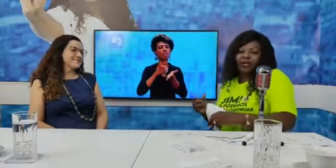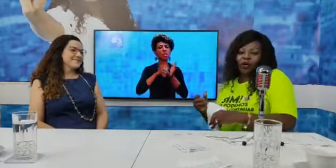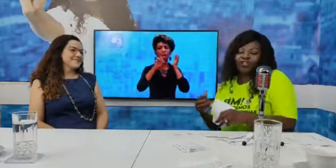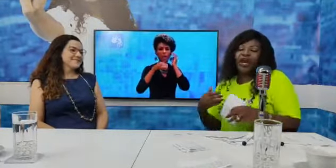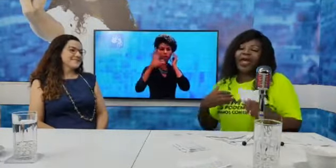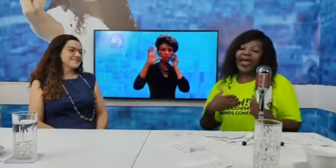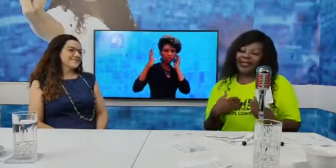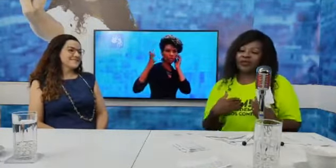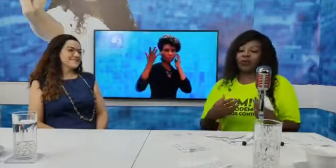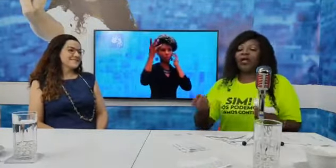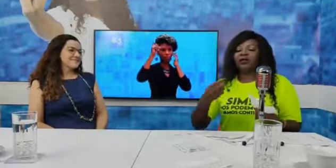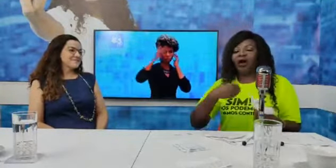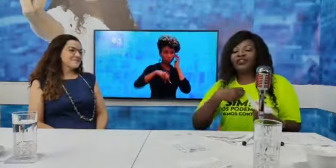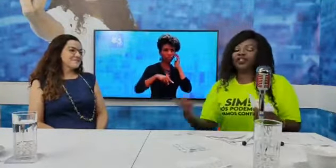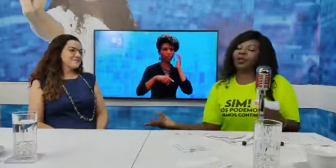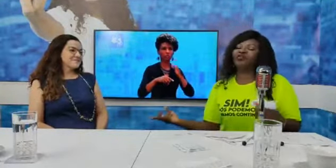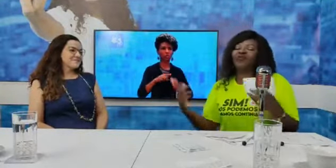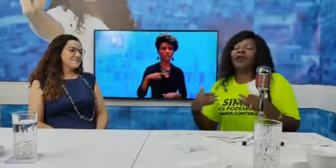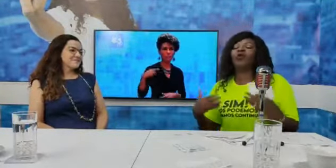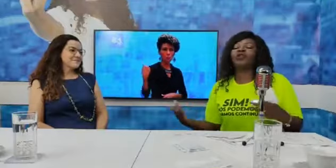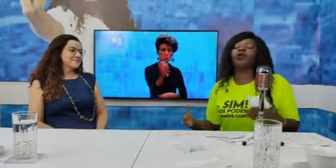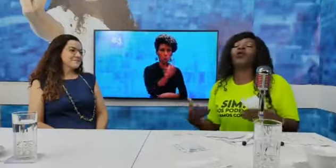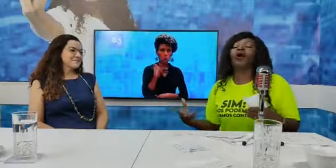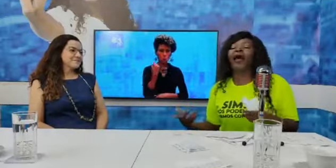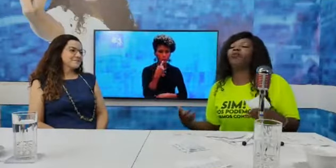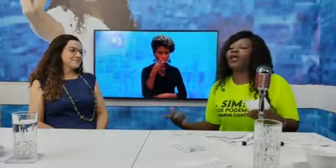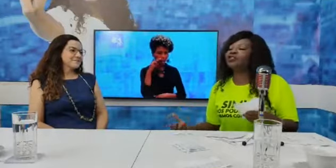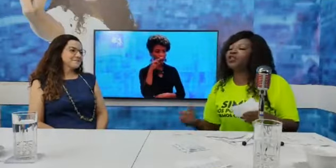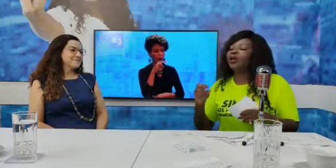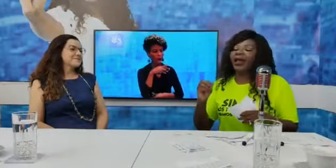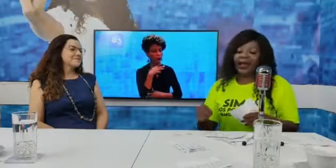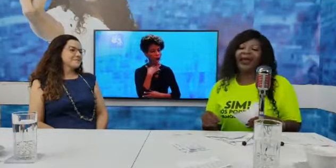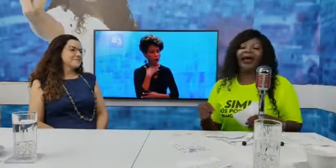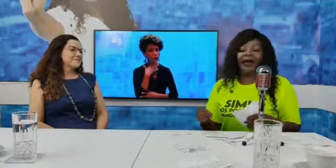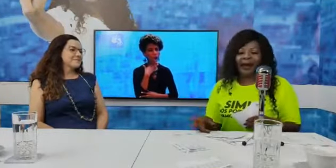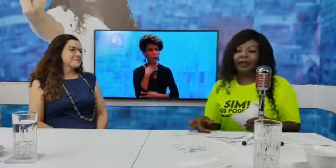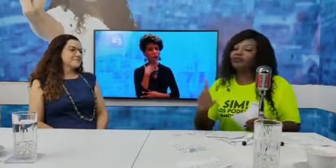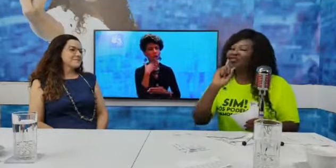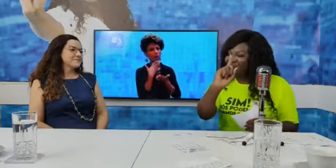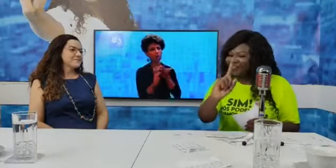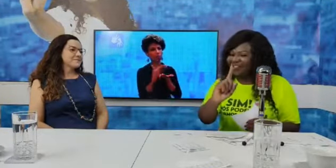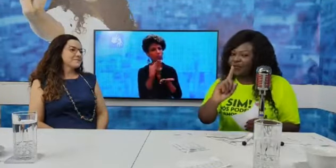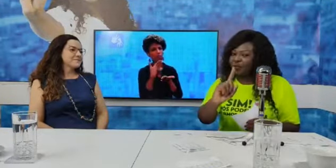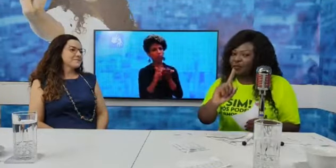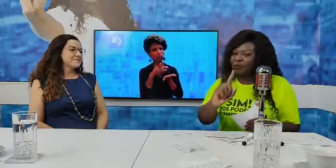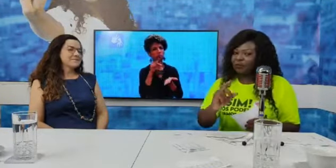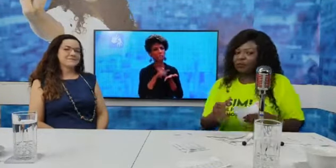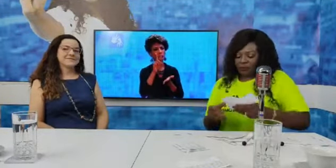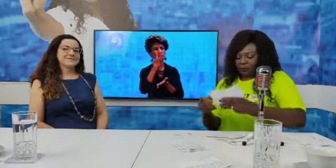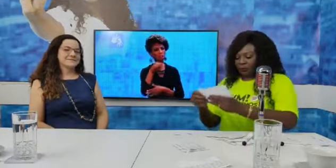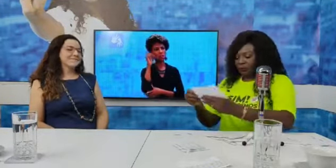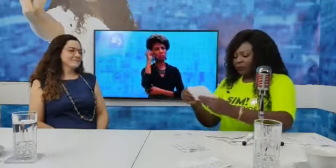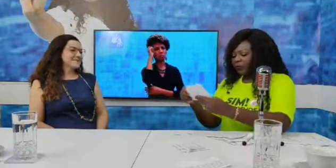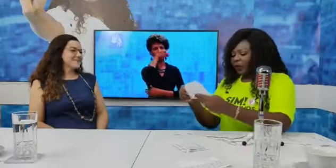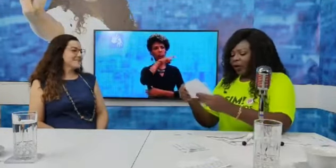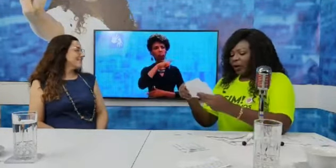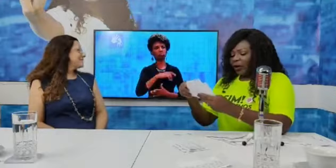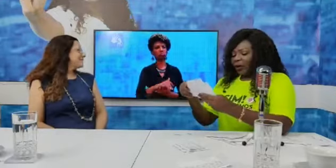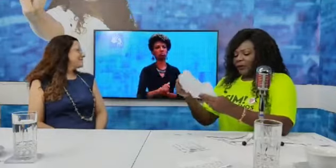acontecendo aqui hoje é isto. Nós estamos vendo a coisa como realmente ela é difícil.